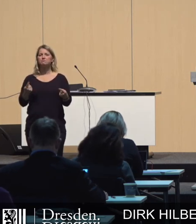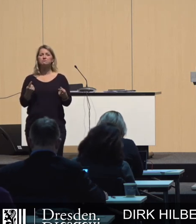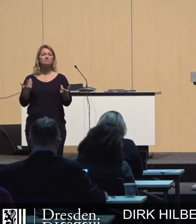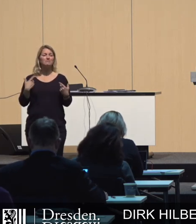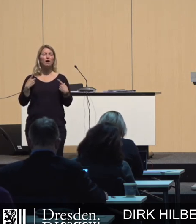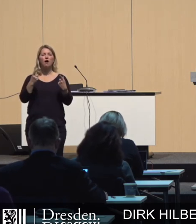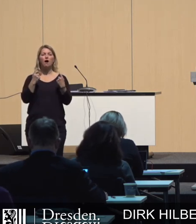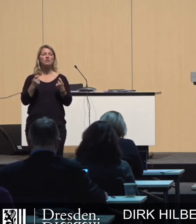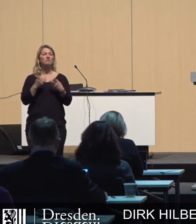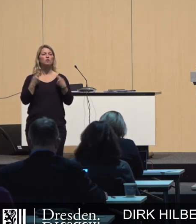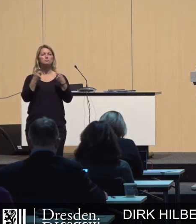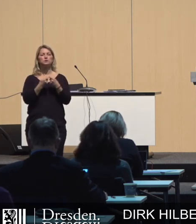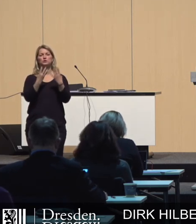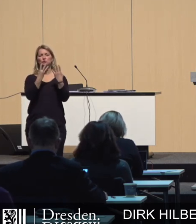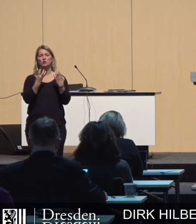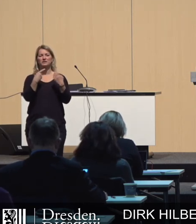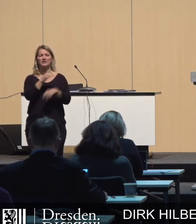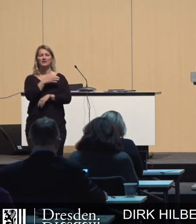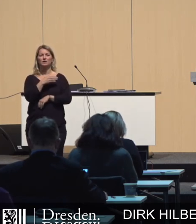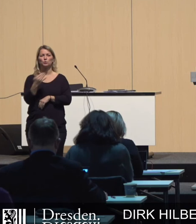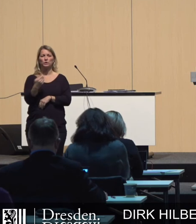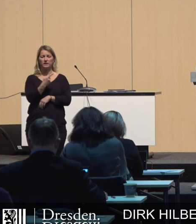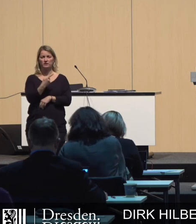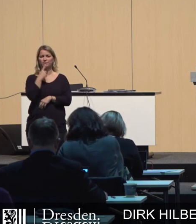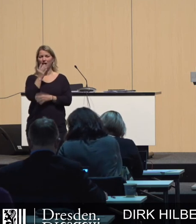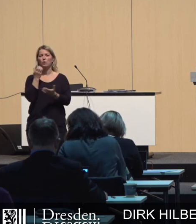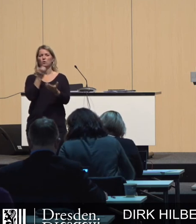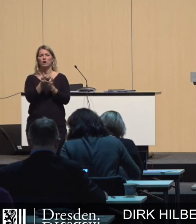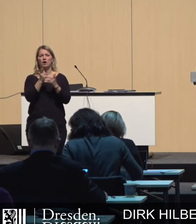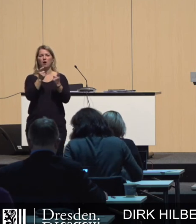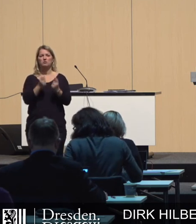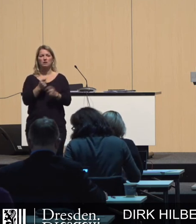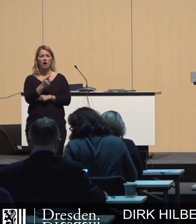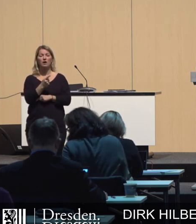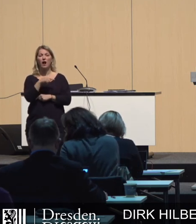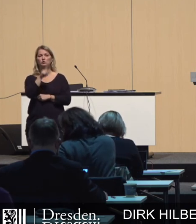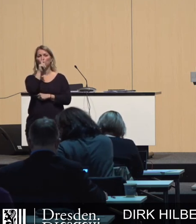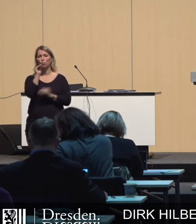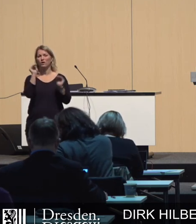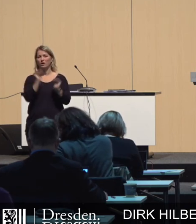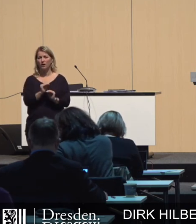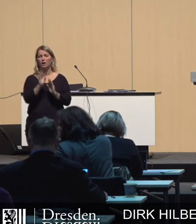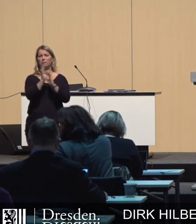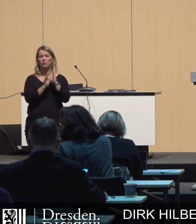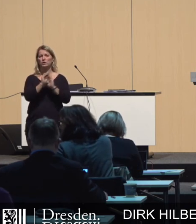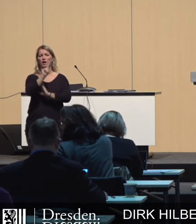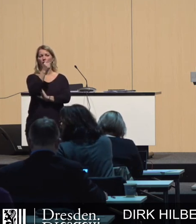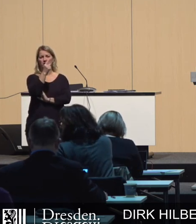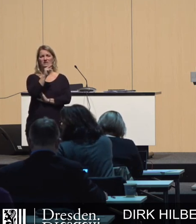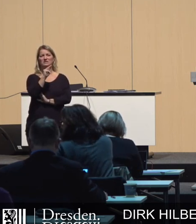Antrag Bündnis 90 Die Grünen als Ergänzungsantrag dran. Der wäre nur noch die Punkte 1 und 2